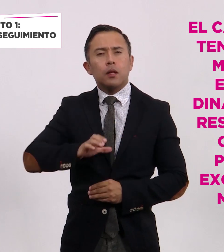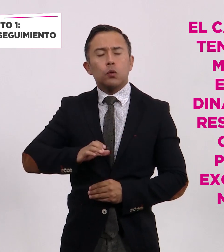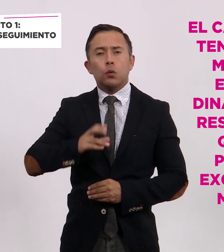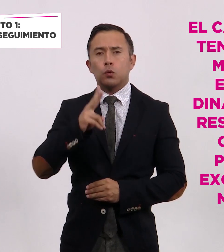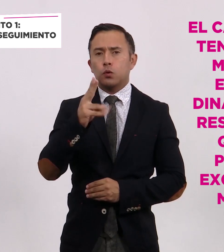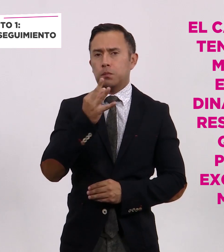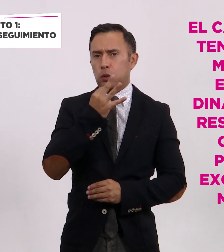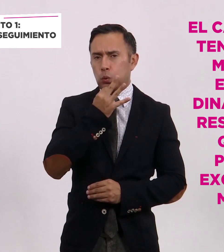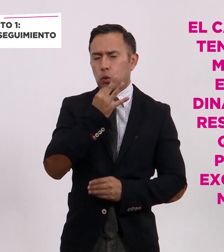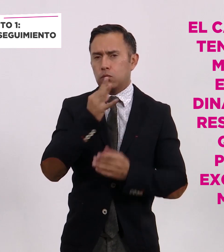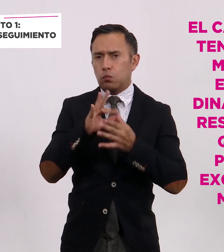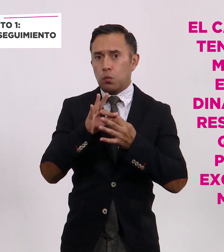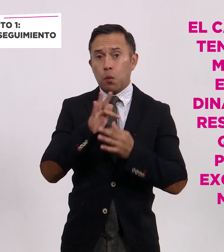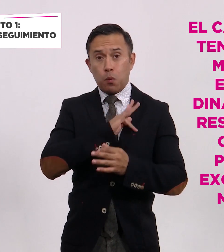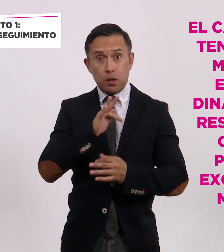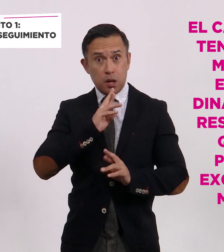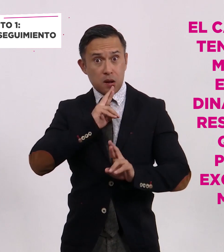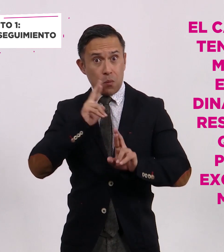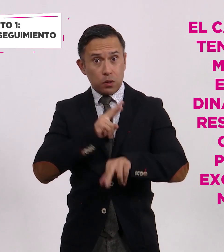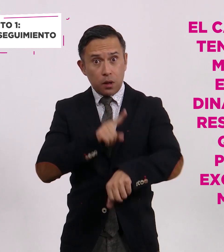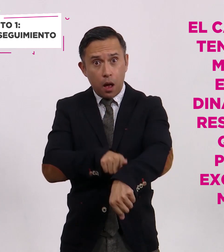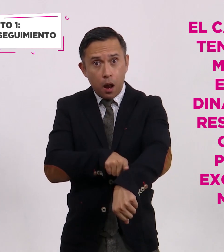respuestas que no podrán exceder el minuto